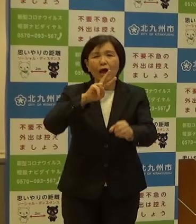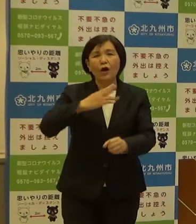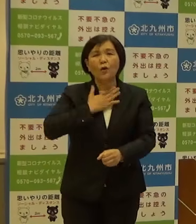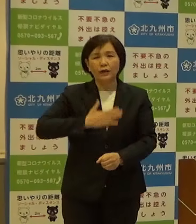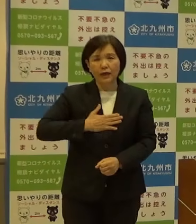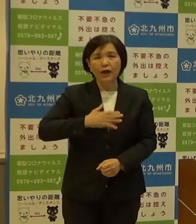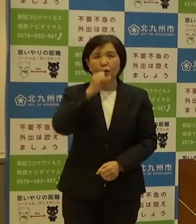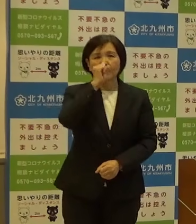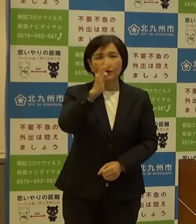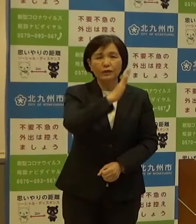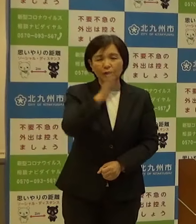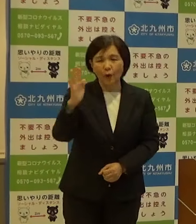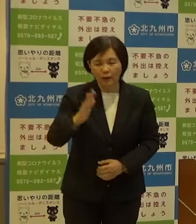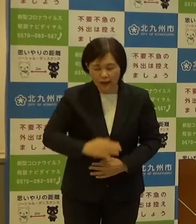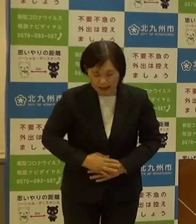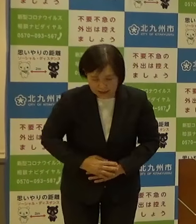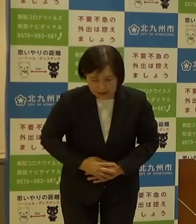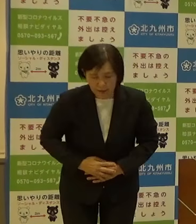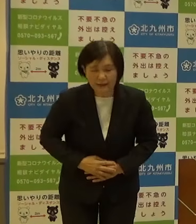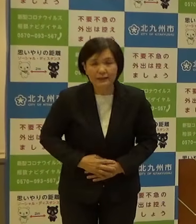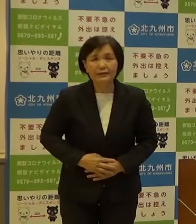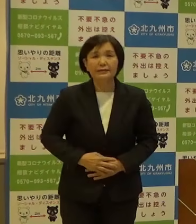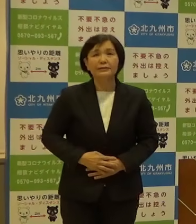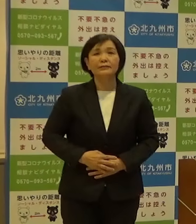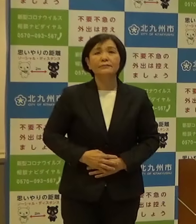願いを申し上げたいのであります。